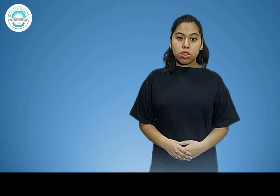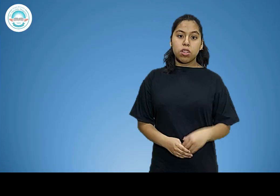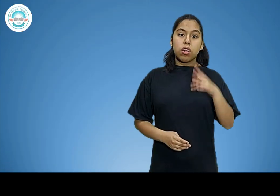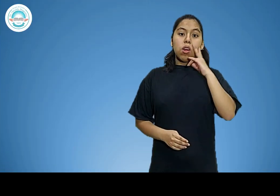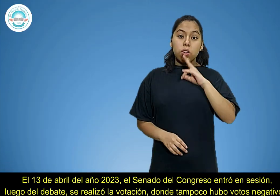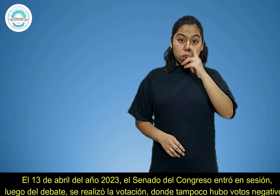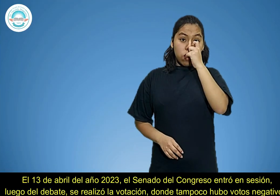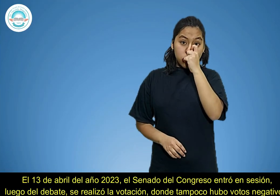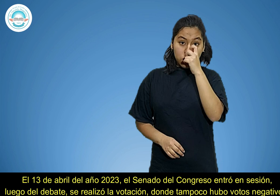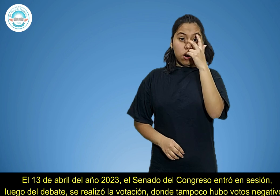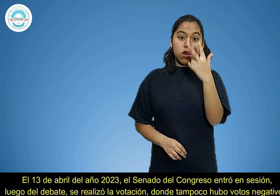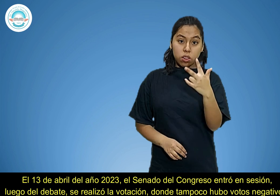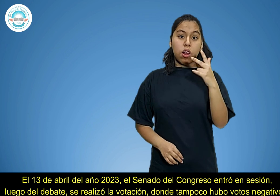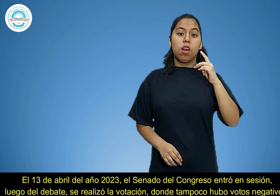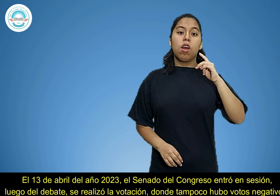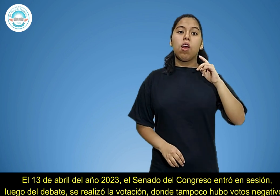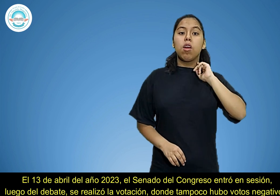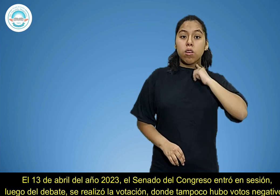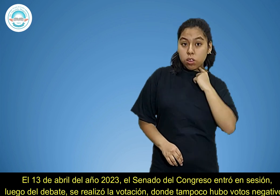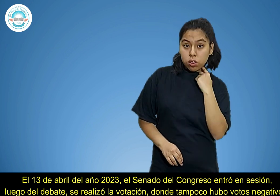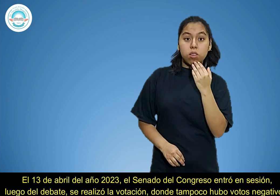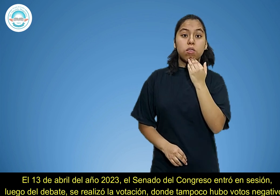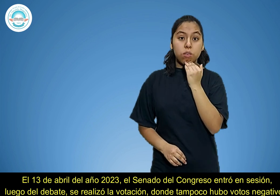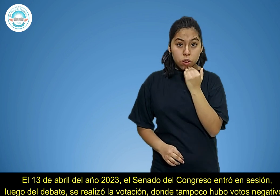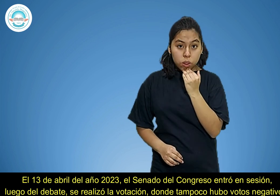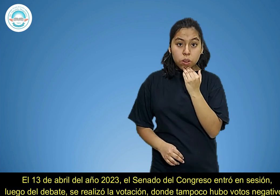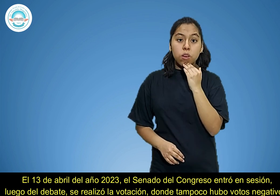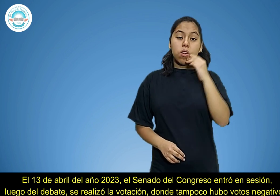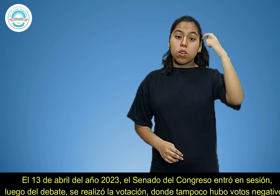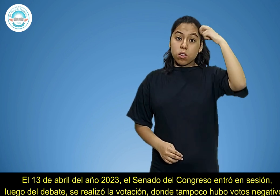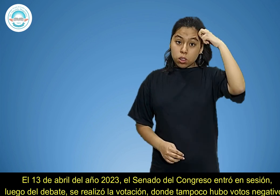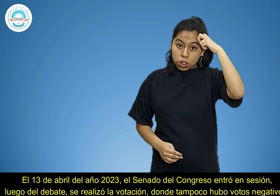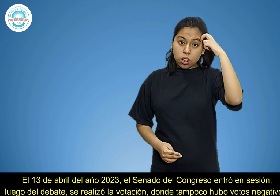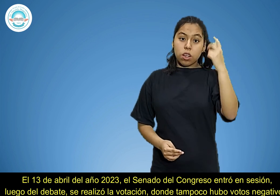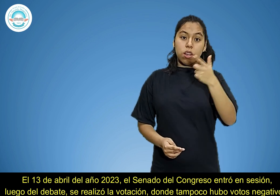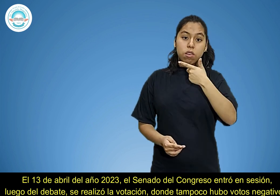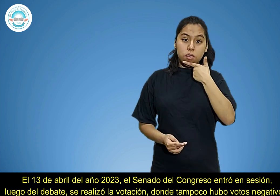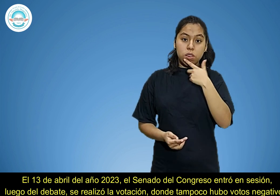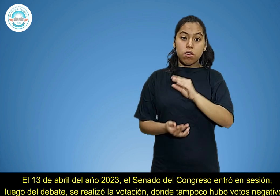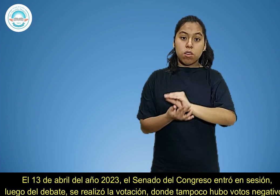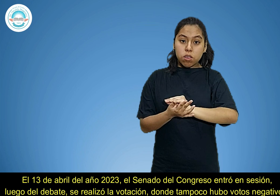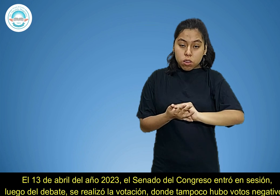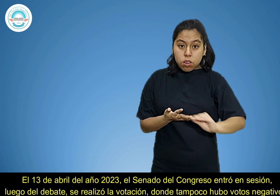El 13 de abril del año 2023, el Senado del Congreso